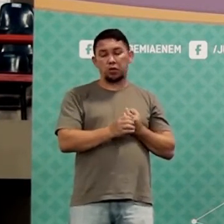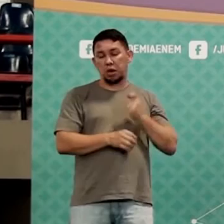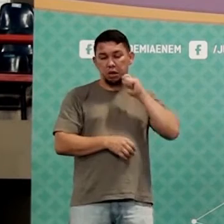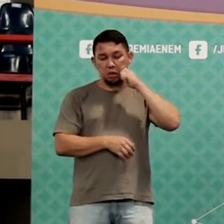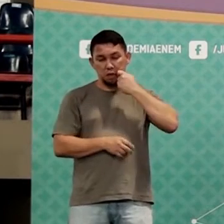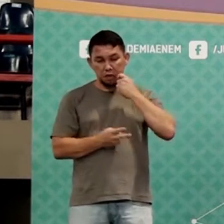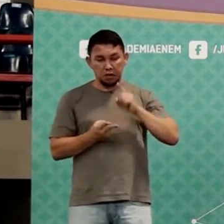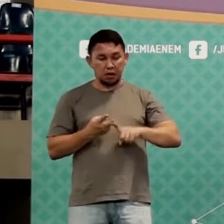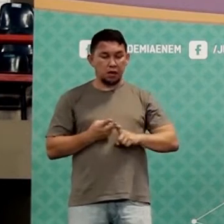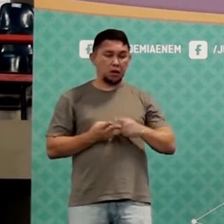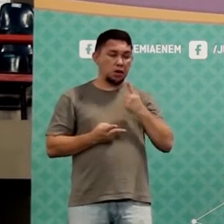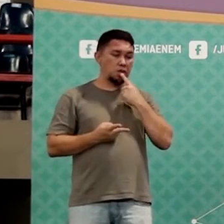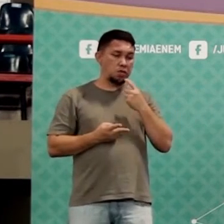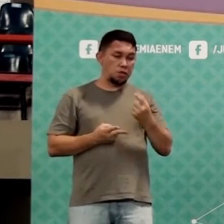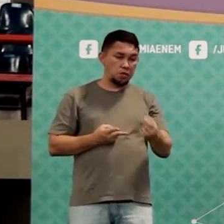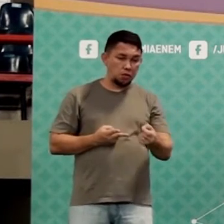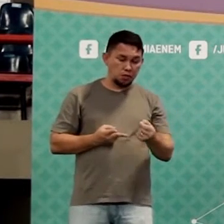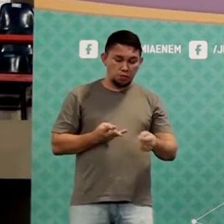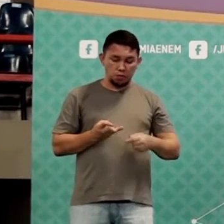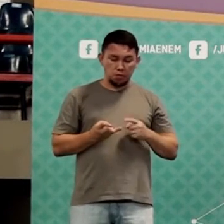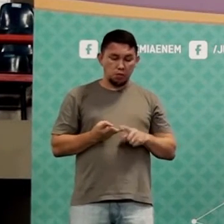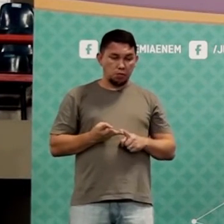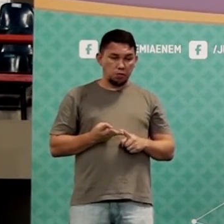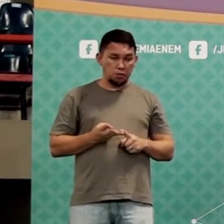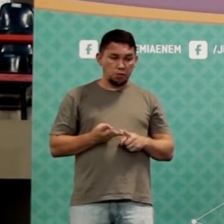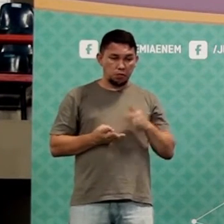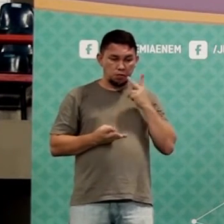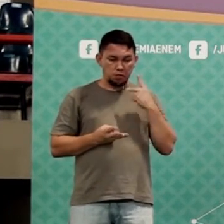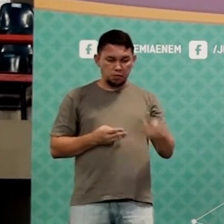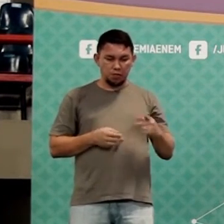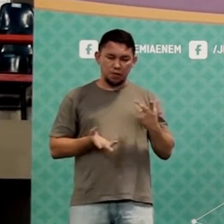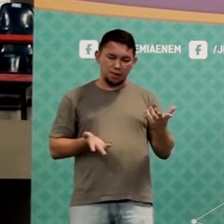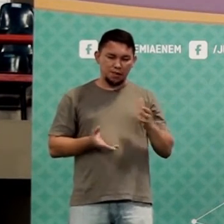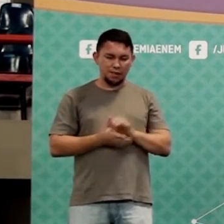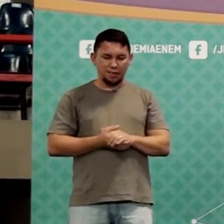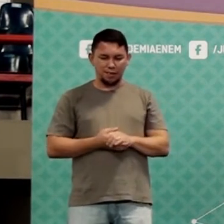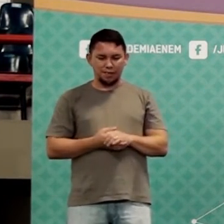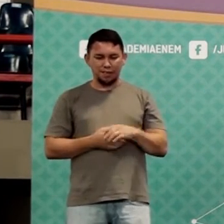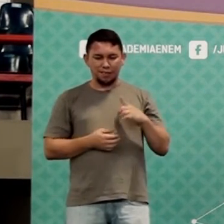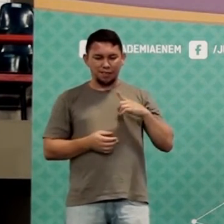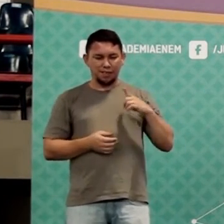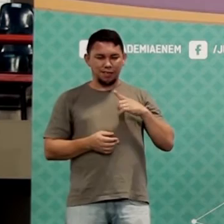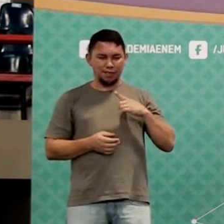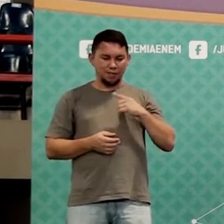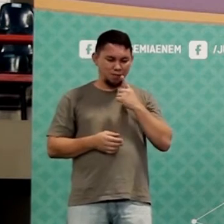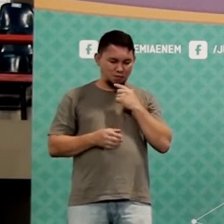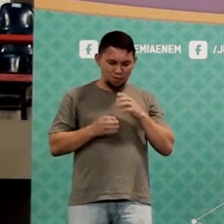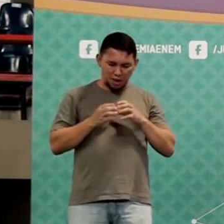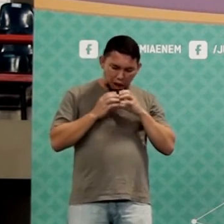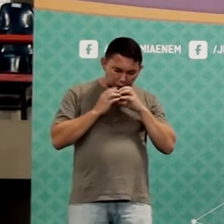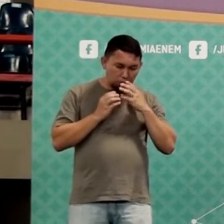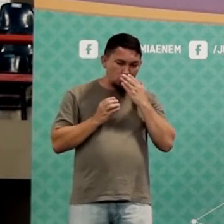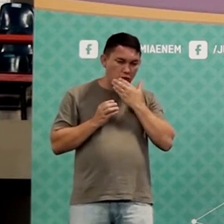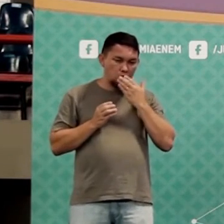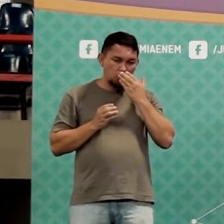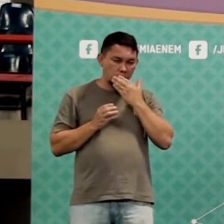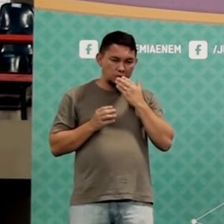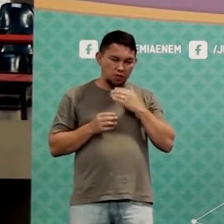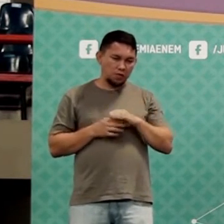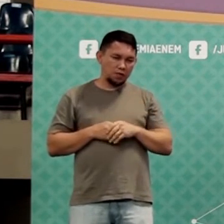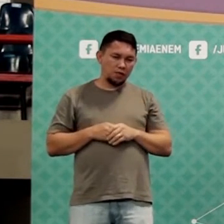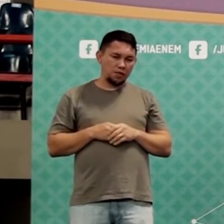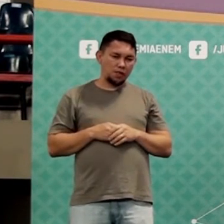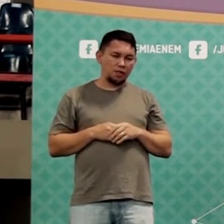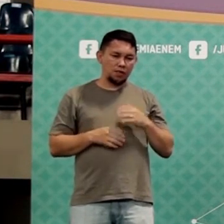barato. Acerola. Agora, se o cara for comprar no Ceará kiwi, aí o caba se lasca todinho. Se o caba for inventar